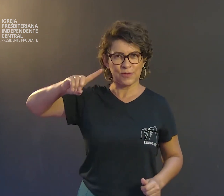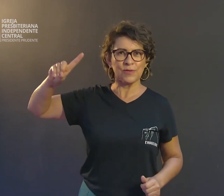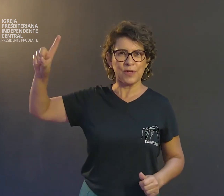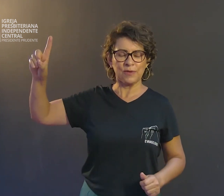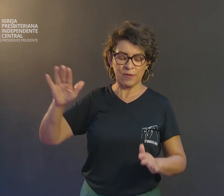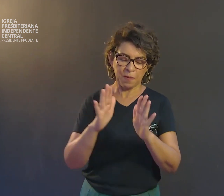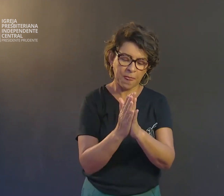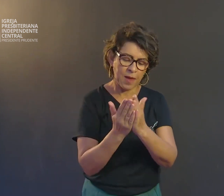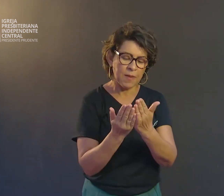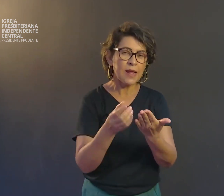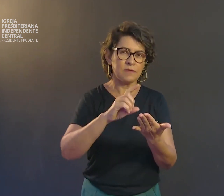isso.